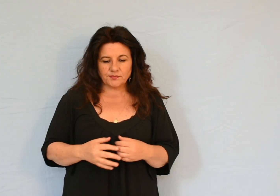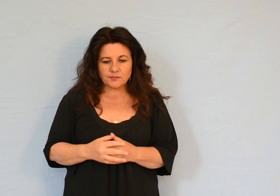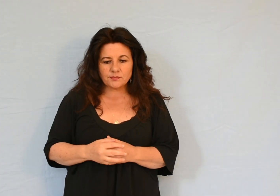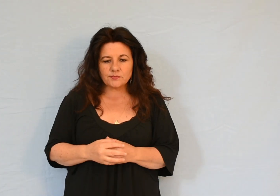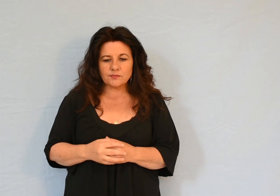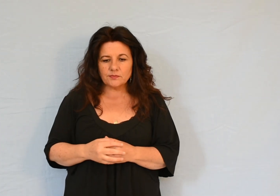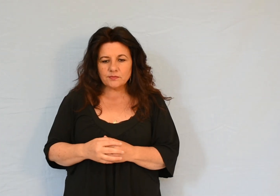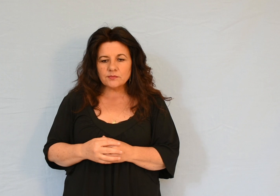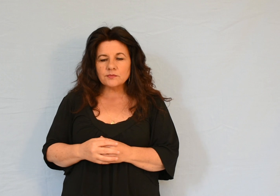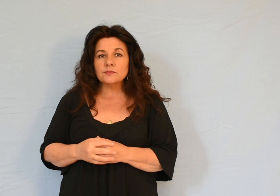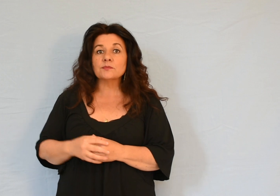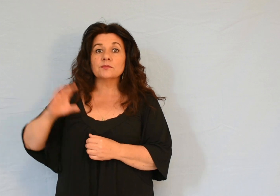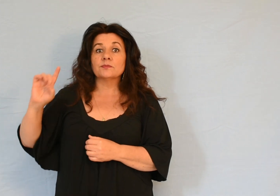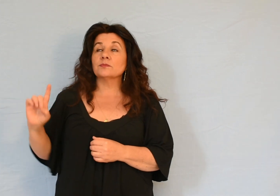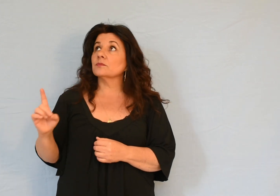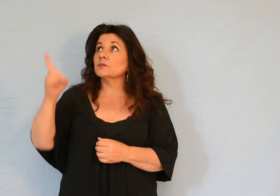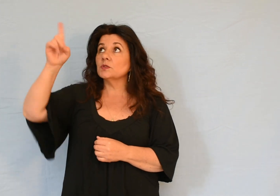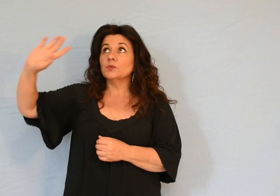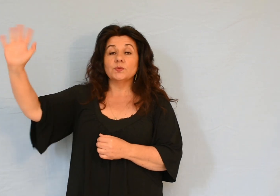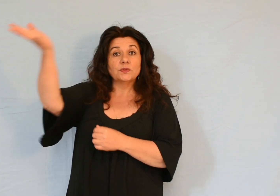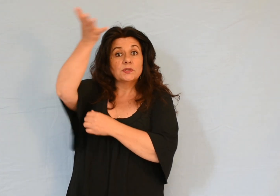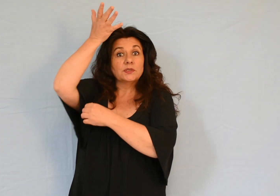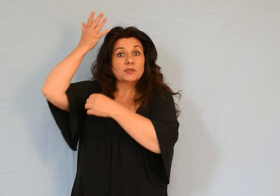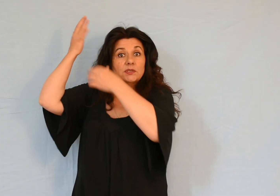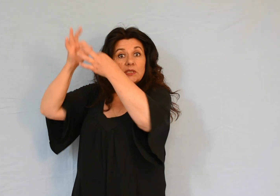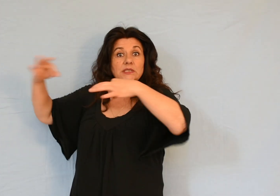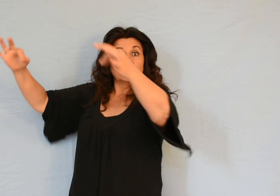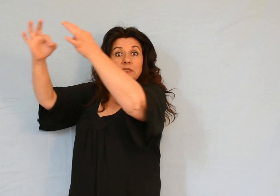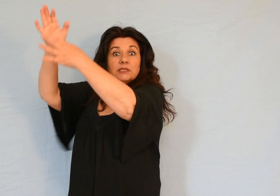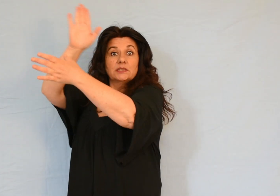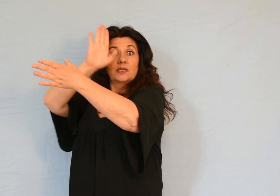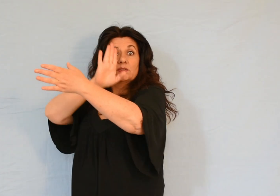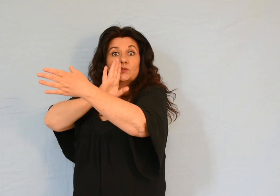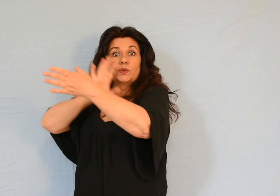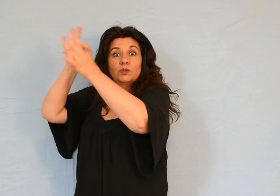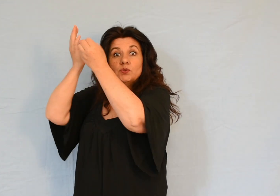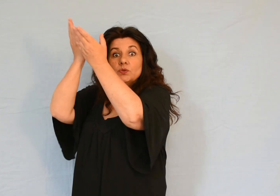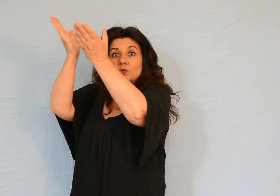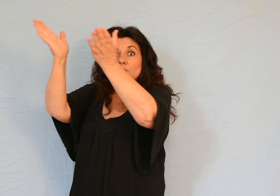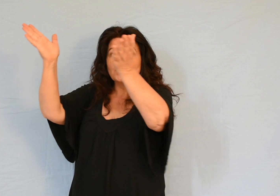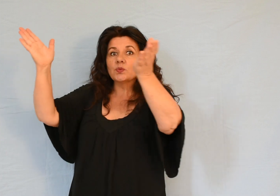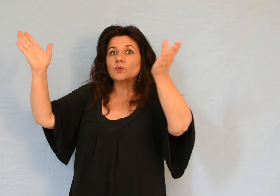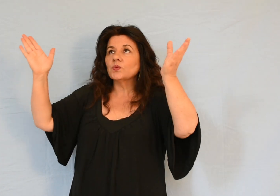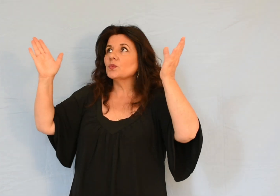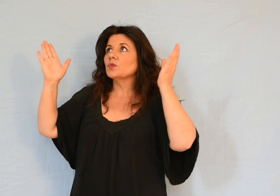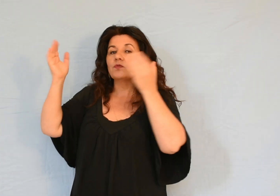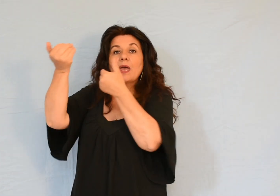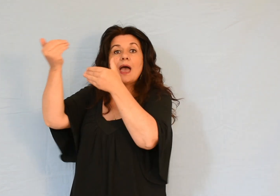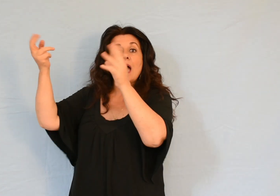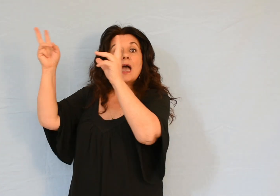Le sanctuaire de Dieu qui est dans le ciel s'ouvrit et l'arche de son alliance apparut